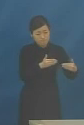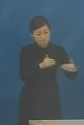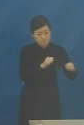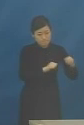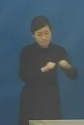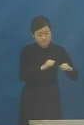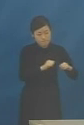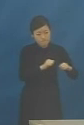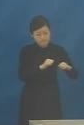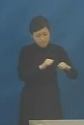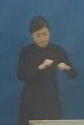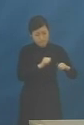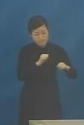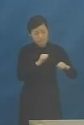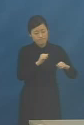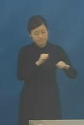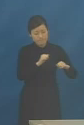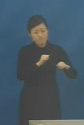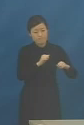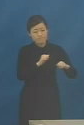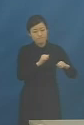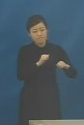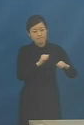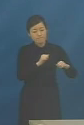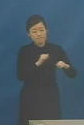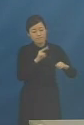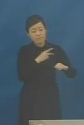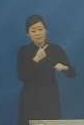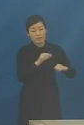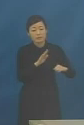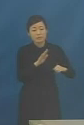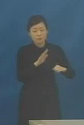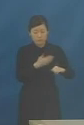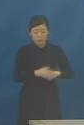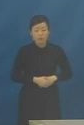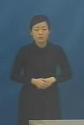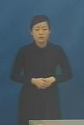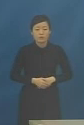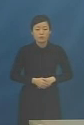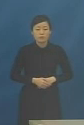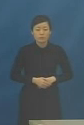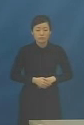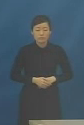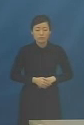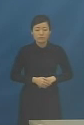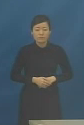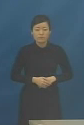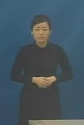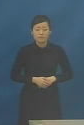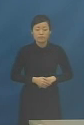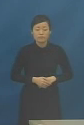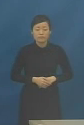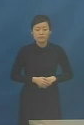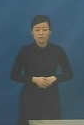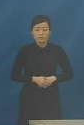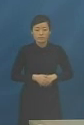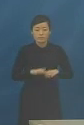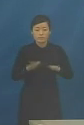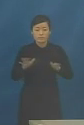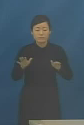前回の競技10月22日の競技自体は前進はしたと思っていますすなわち今